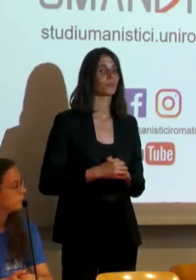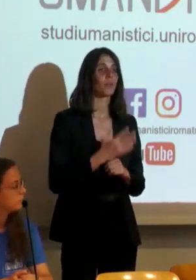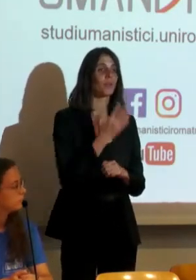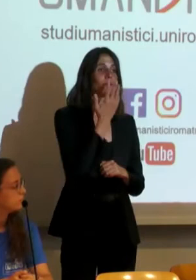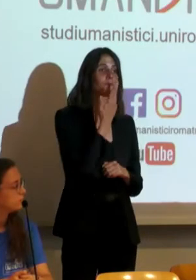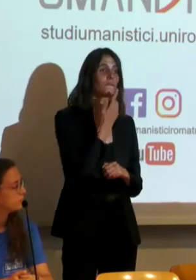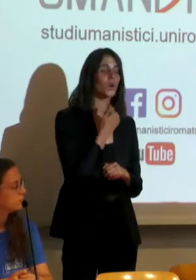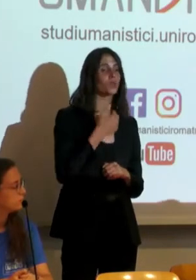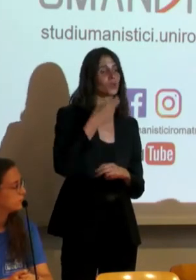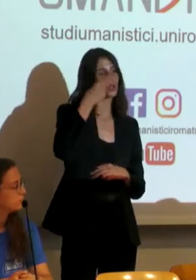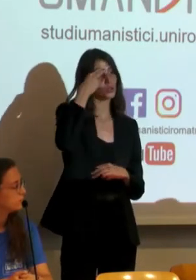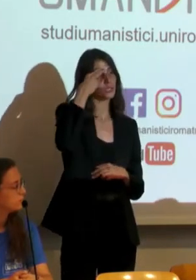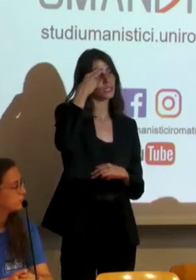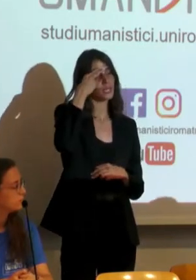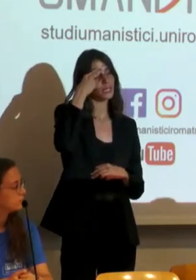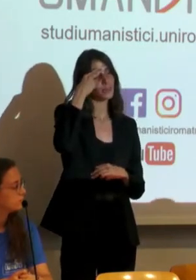ricordare